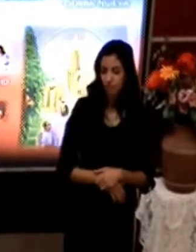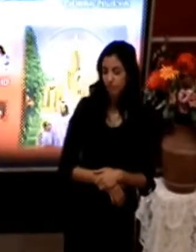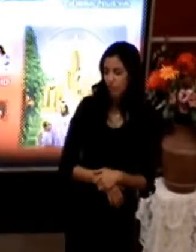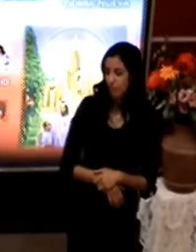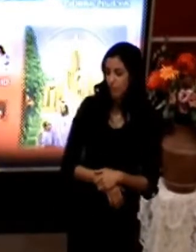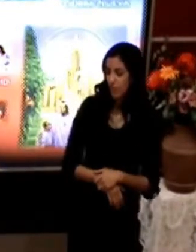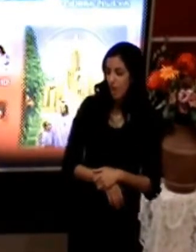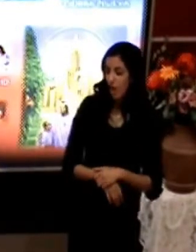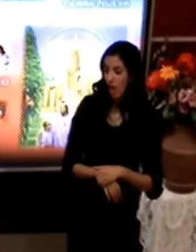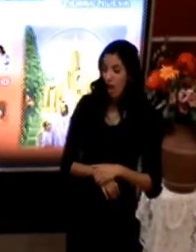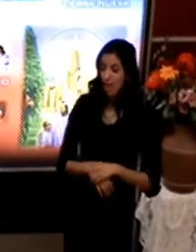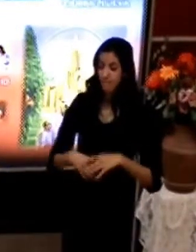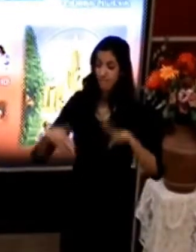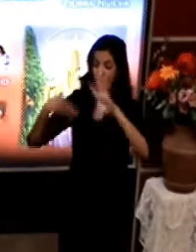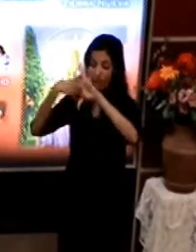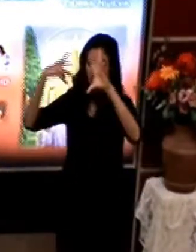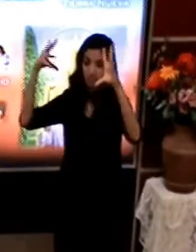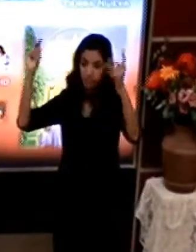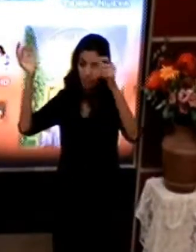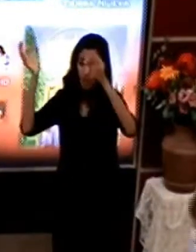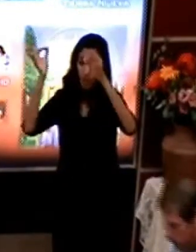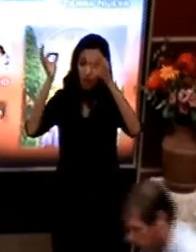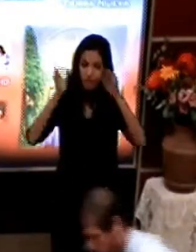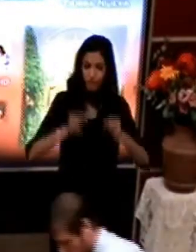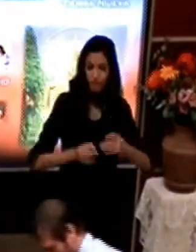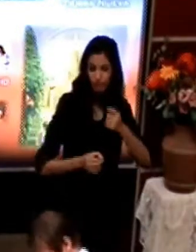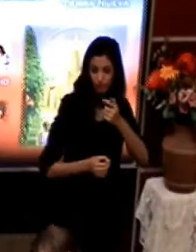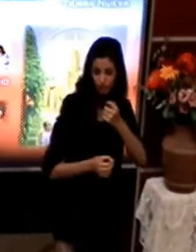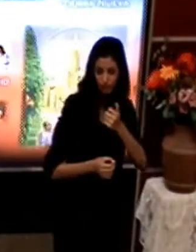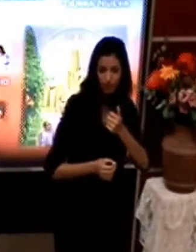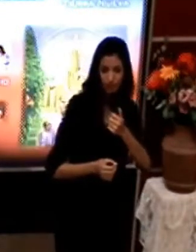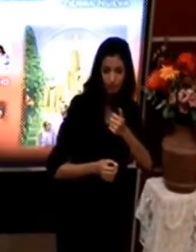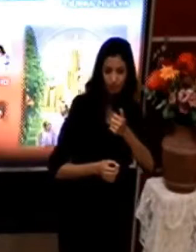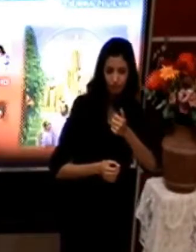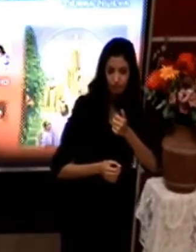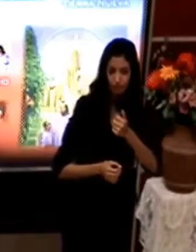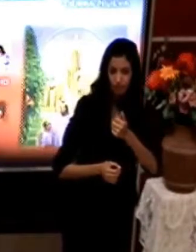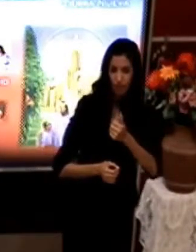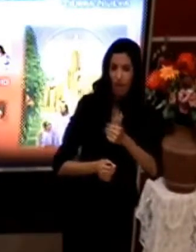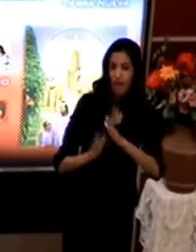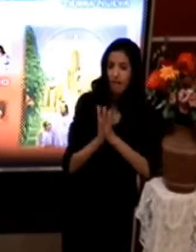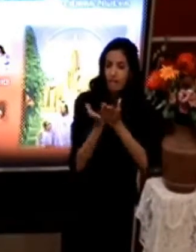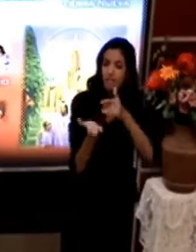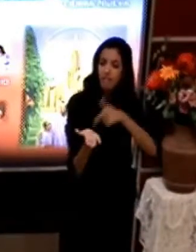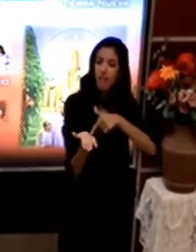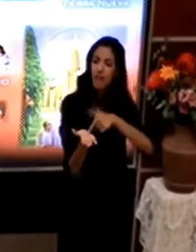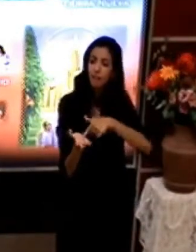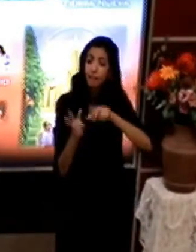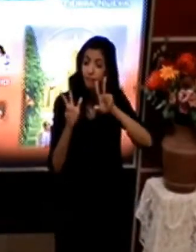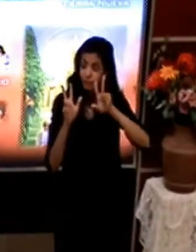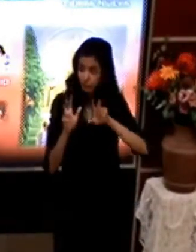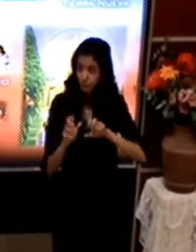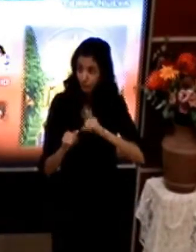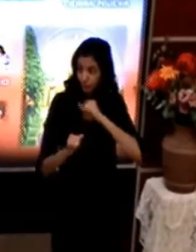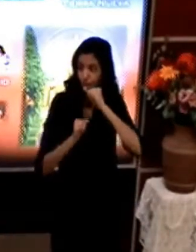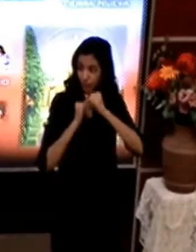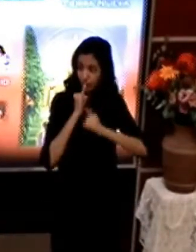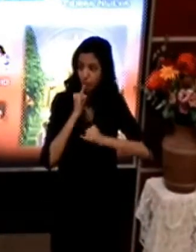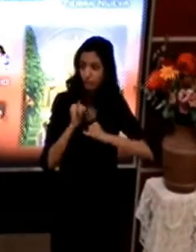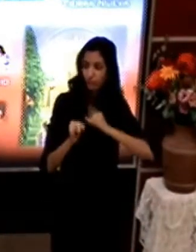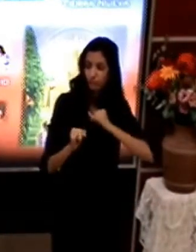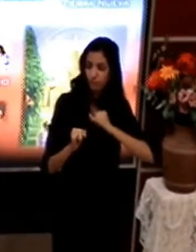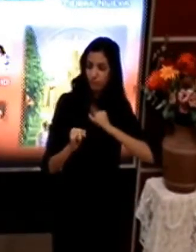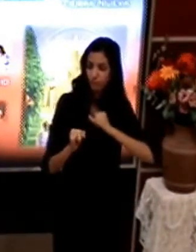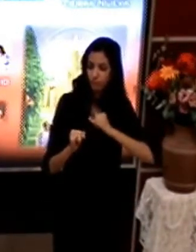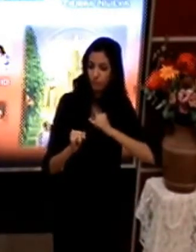Pronto la Jerusalén celestial habrá de descender, hermanos. La Biblia nos habla de esa realidad y dice